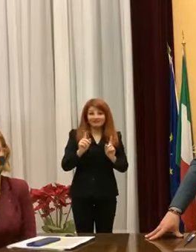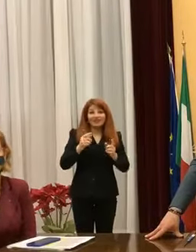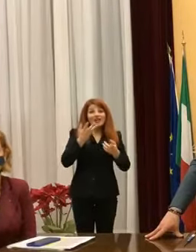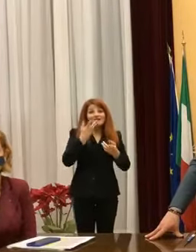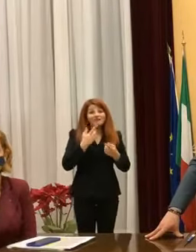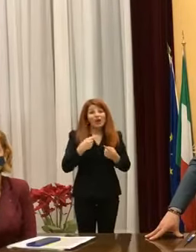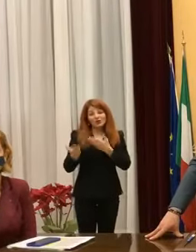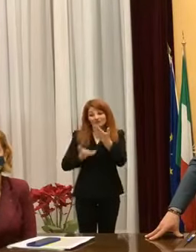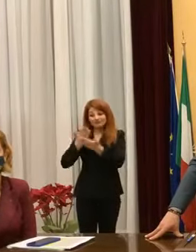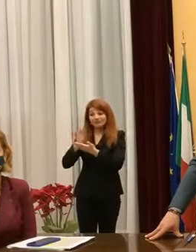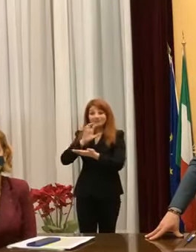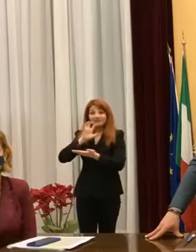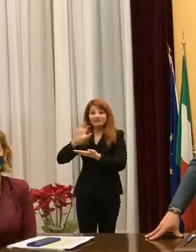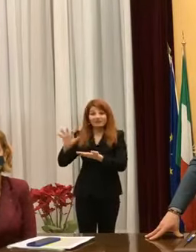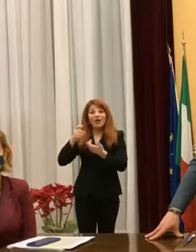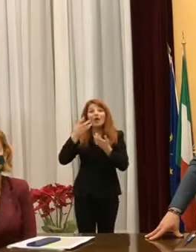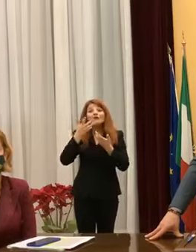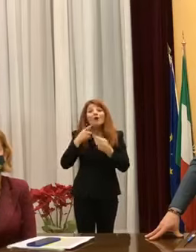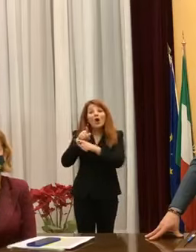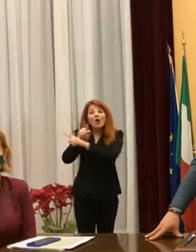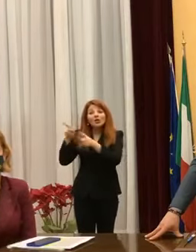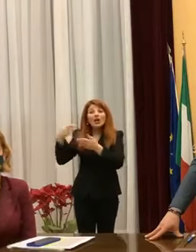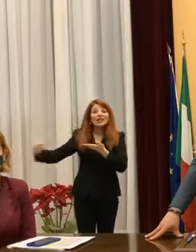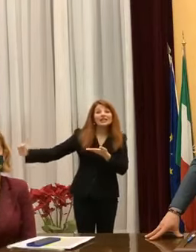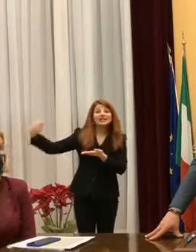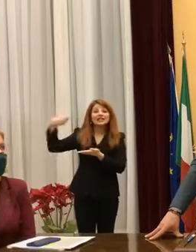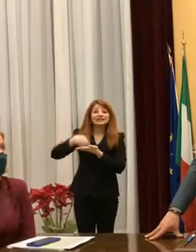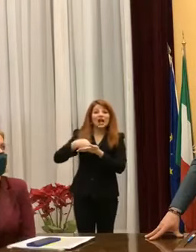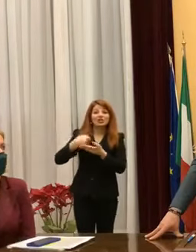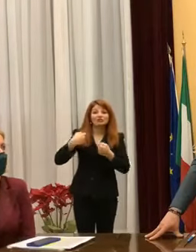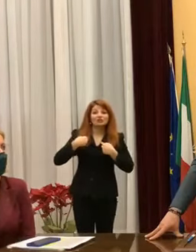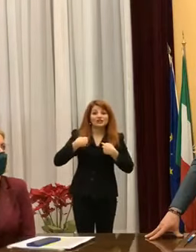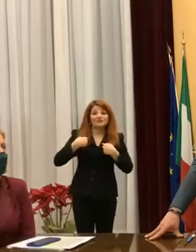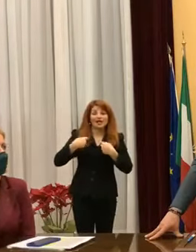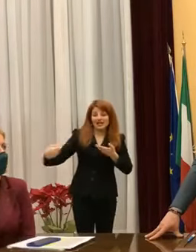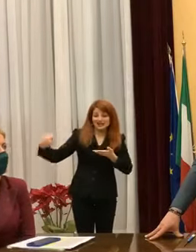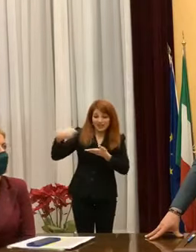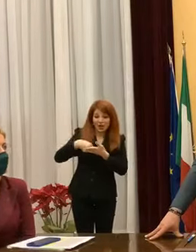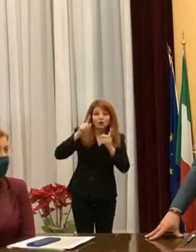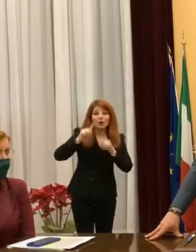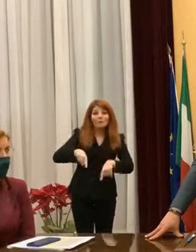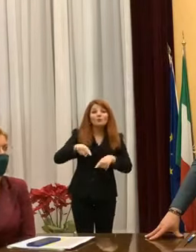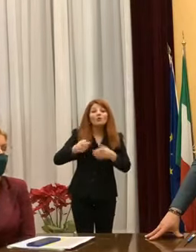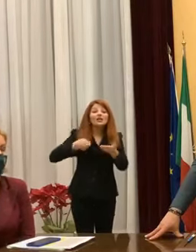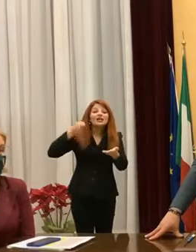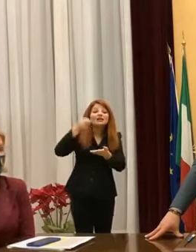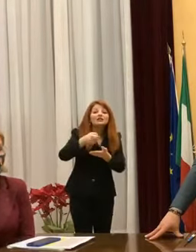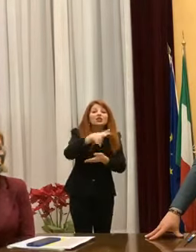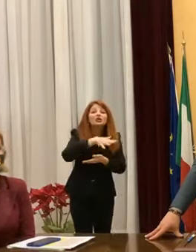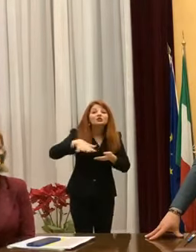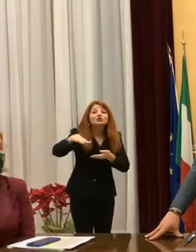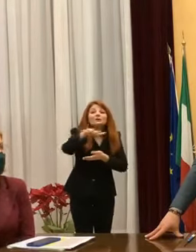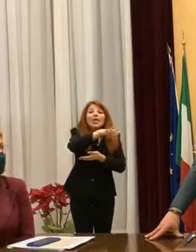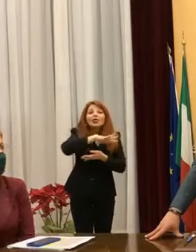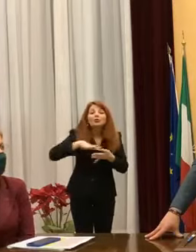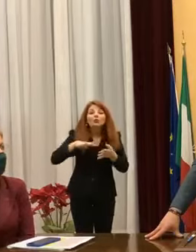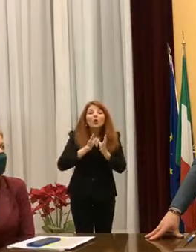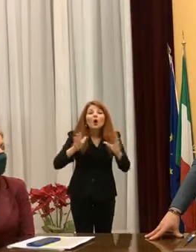comunità. In conclusione devo dire grazie alla gente che mi ha sostenuto, solo alla gente, alla mia